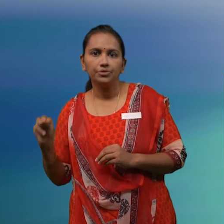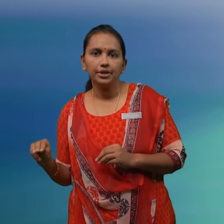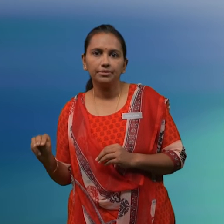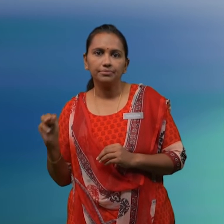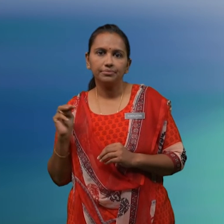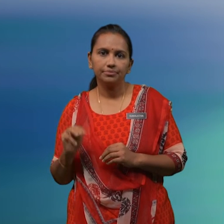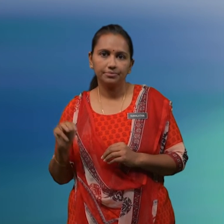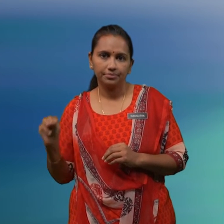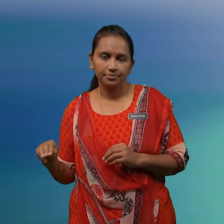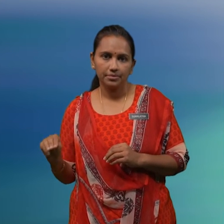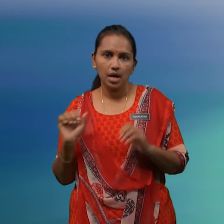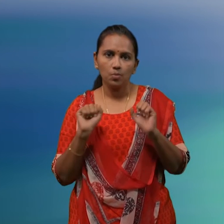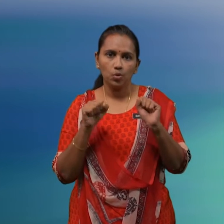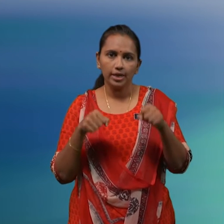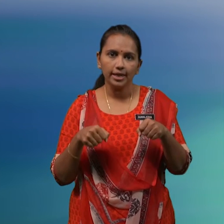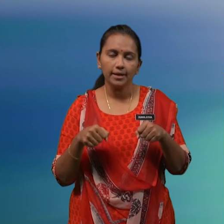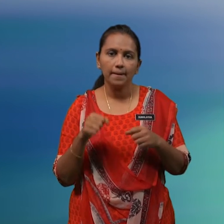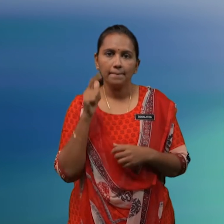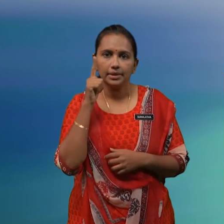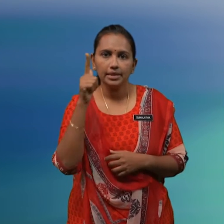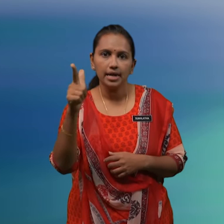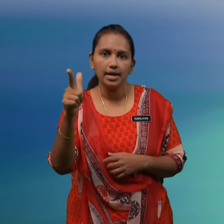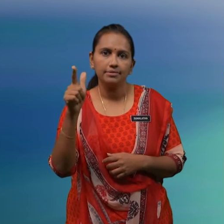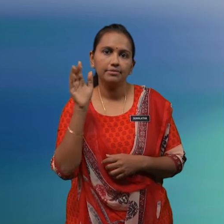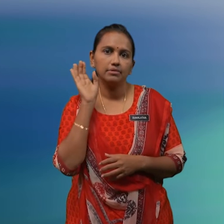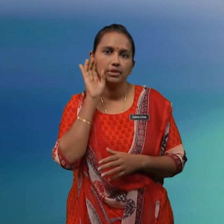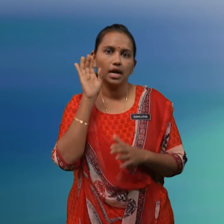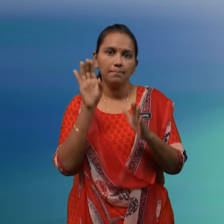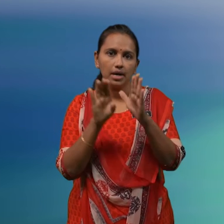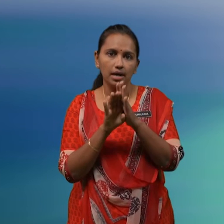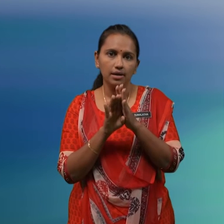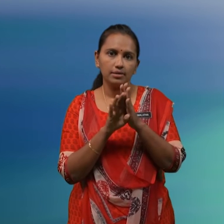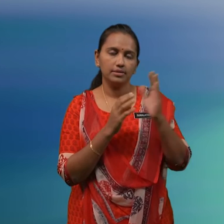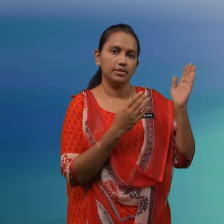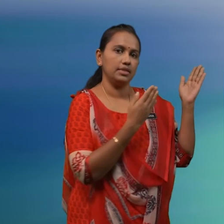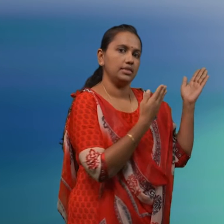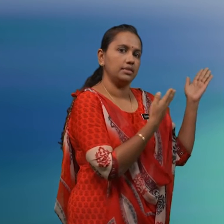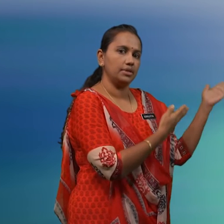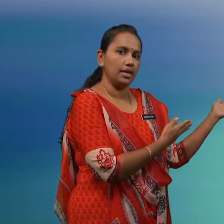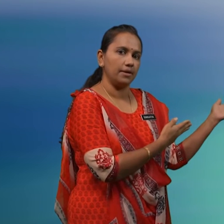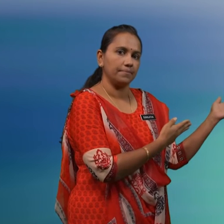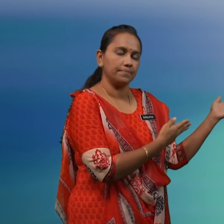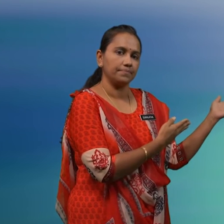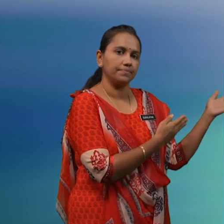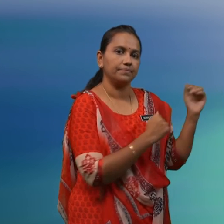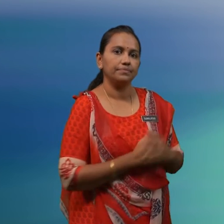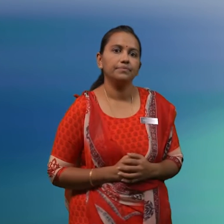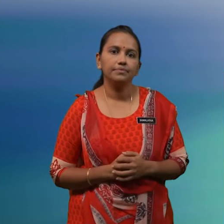Murid-murid boleh melihat gambar di sebelah.